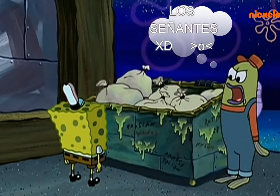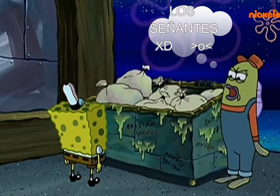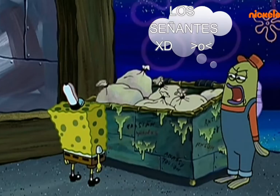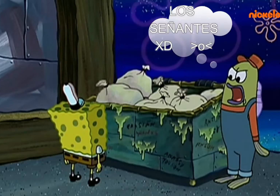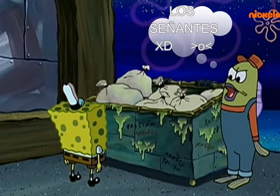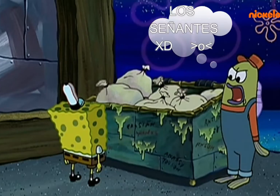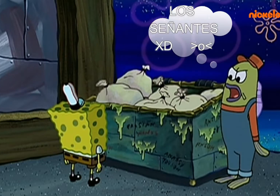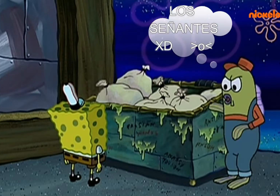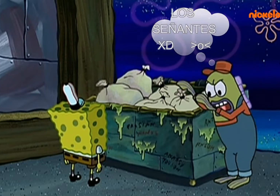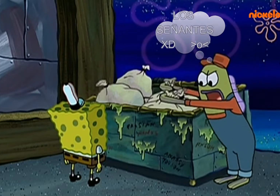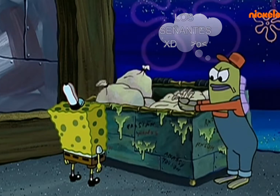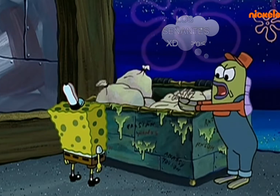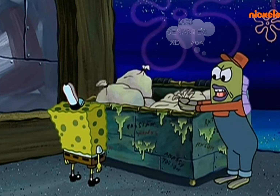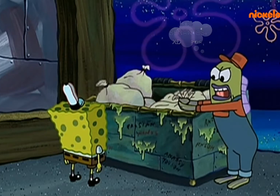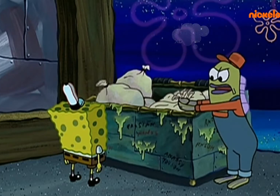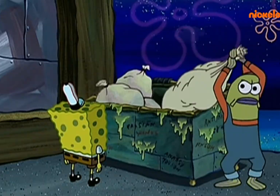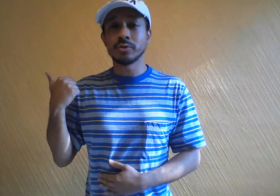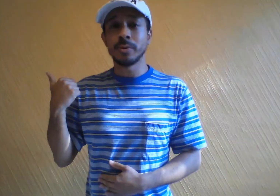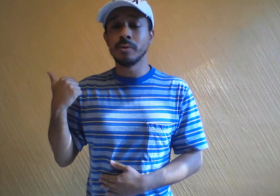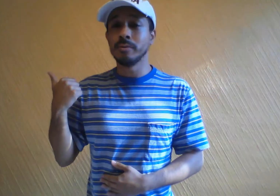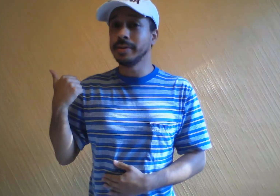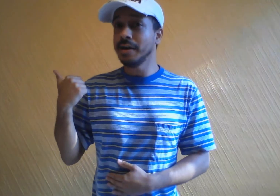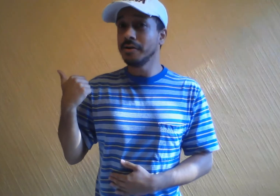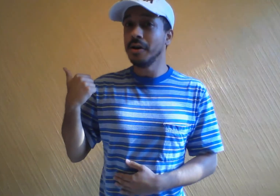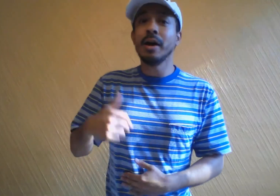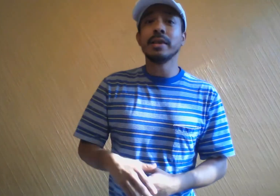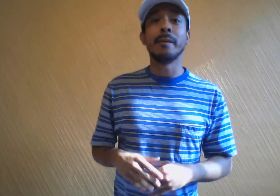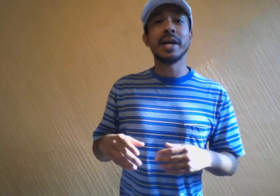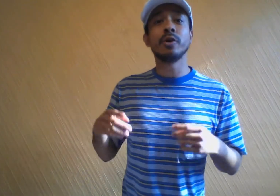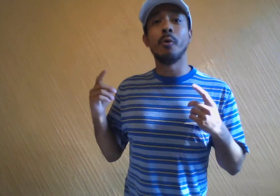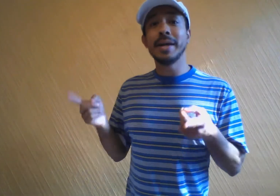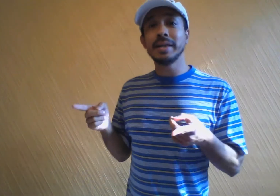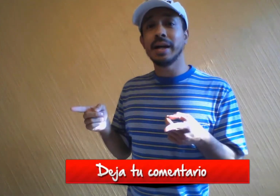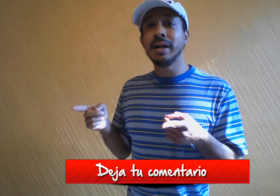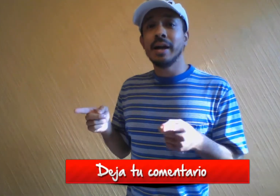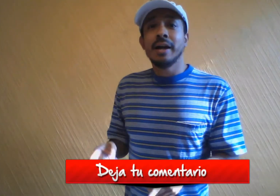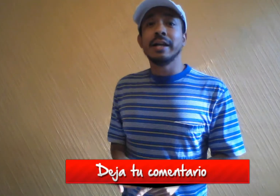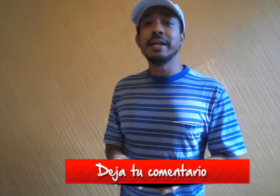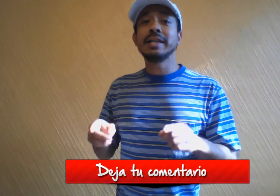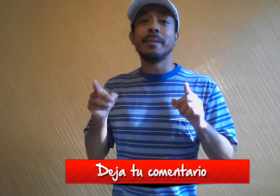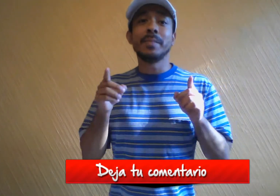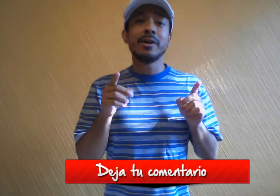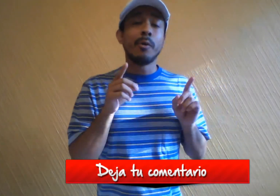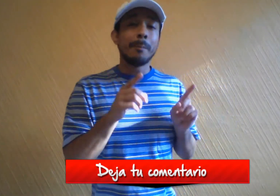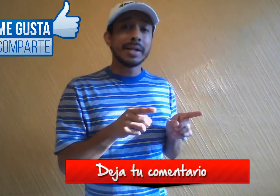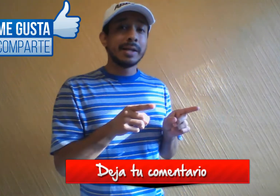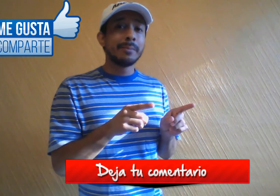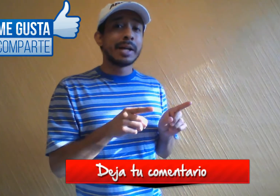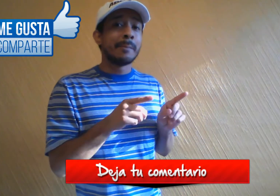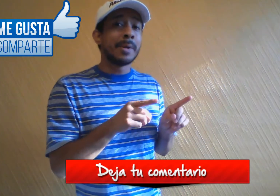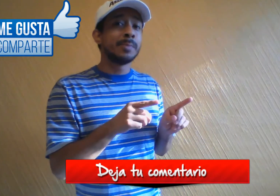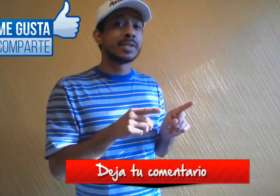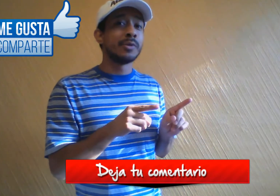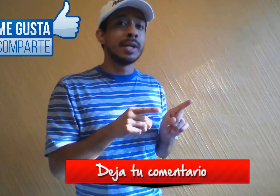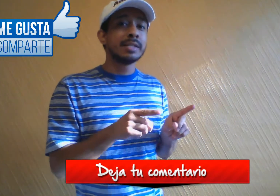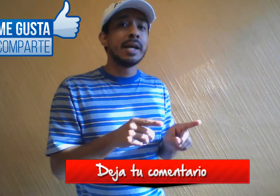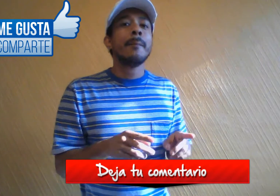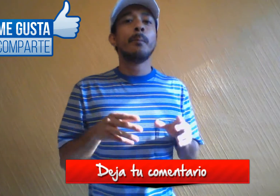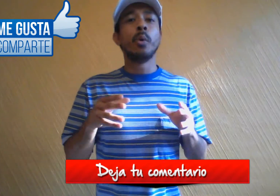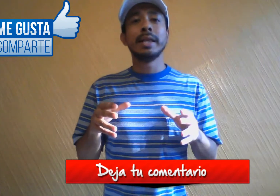¿besas a tu madre con esa boca? Y ya subió un nuevo video. También comenta y también comparte para que más personas